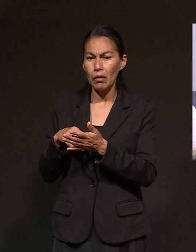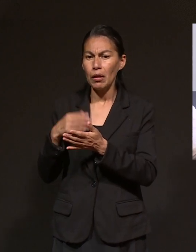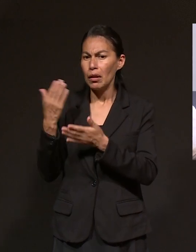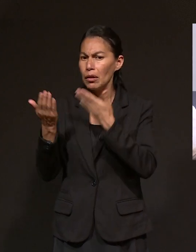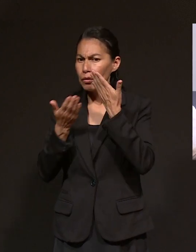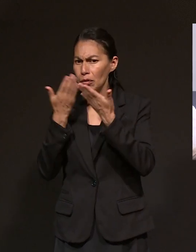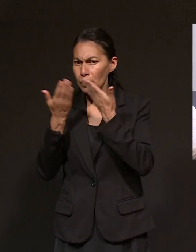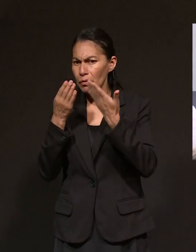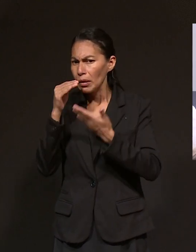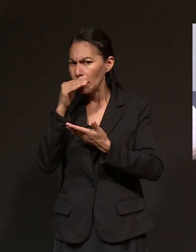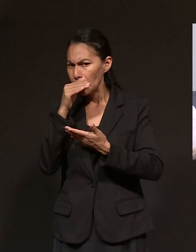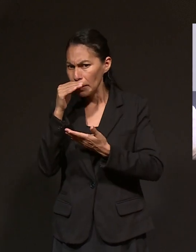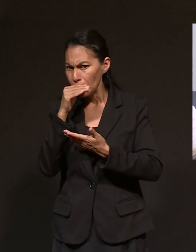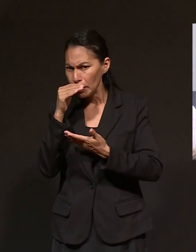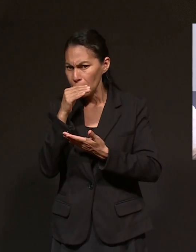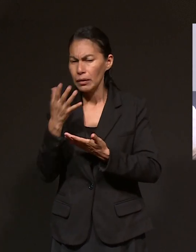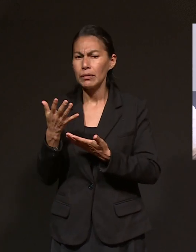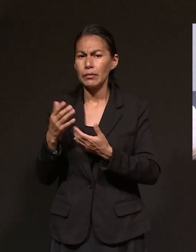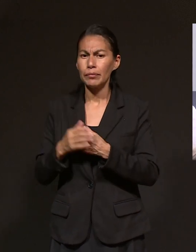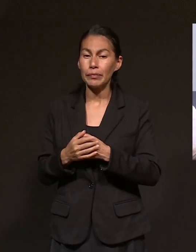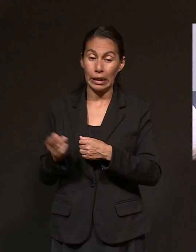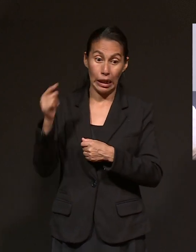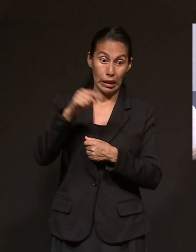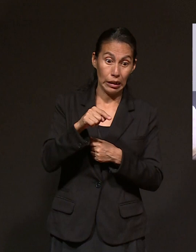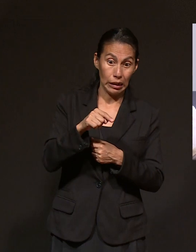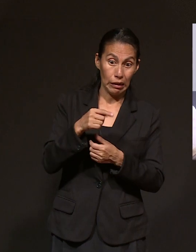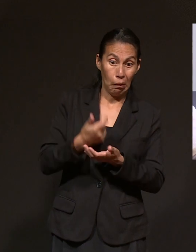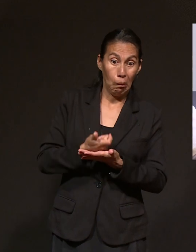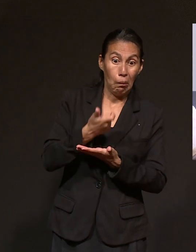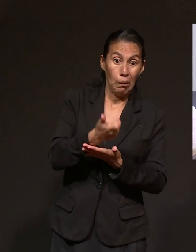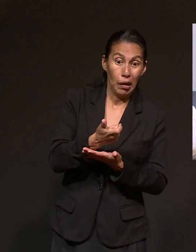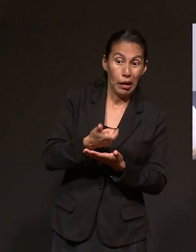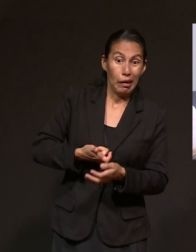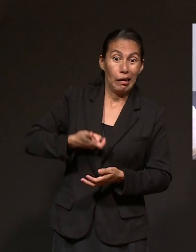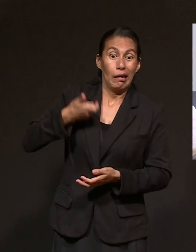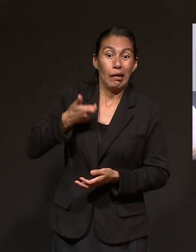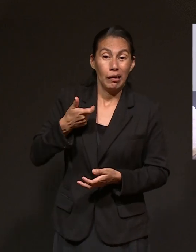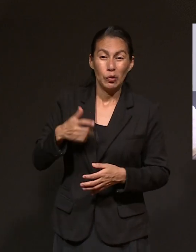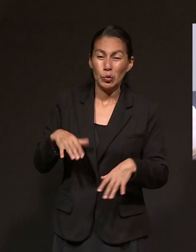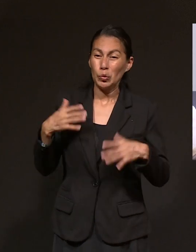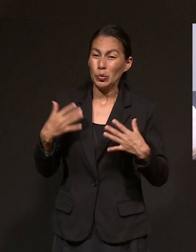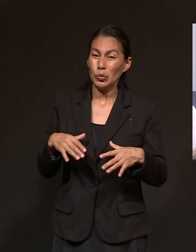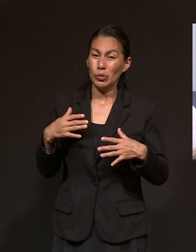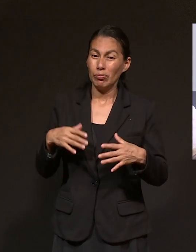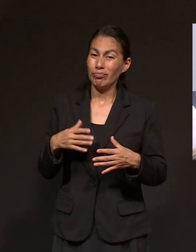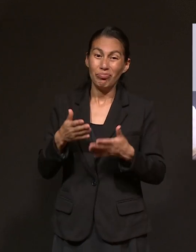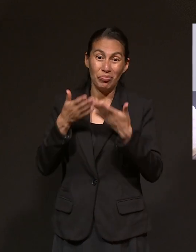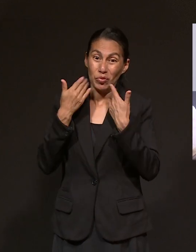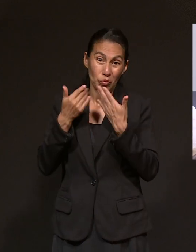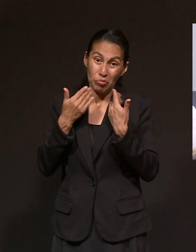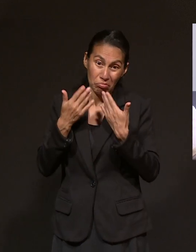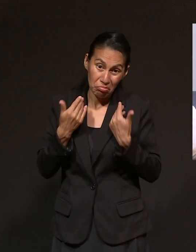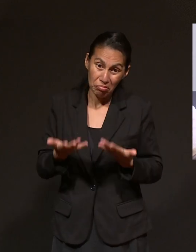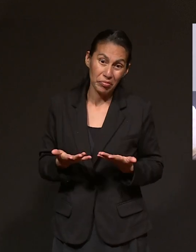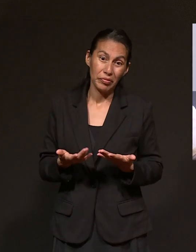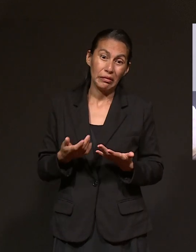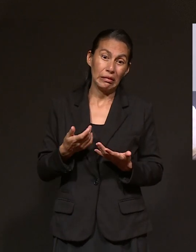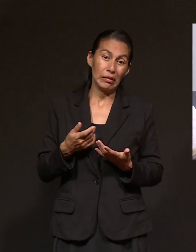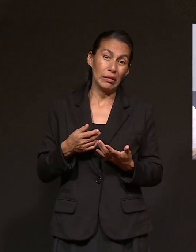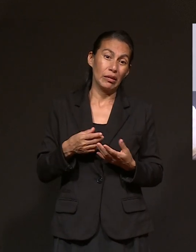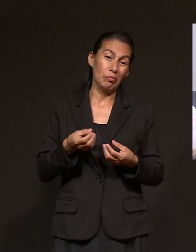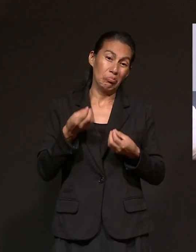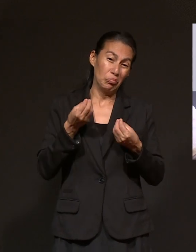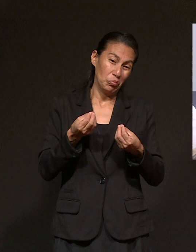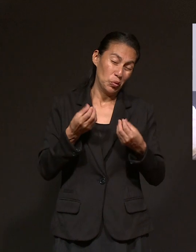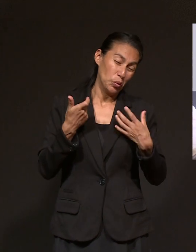Recibía becas y mis hijos igual. Entonces, era venir acá a pagar. A pagar lo que a